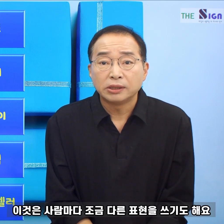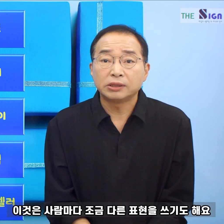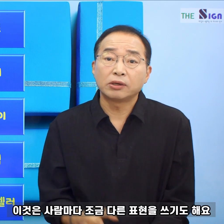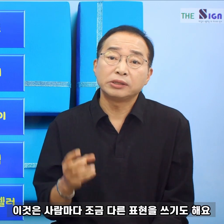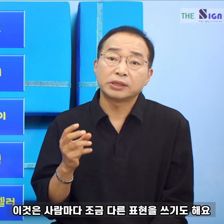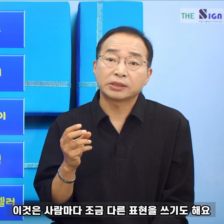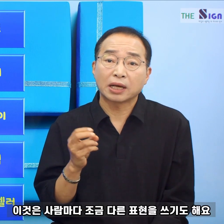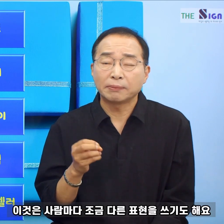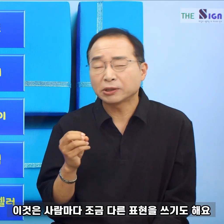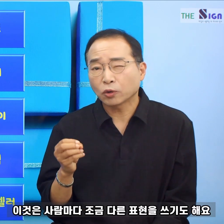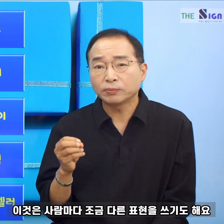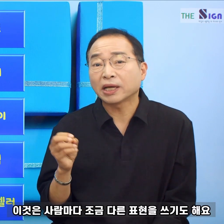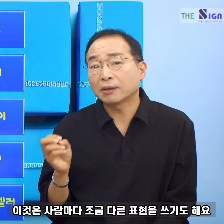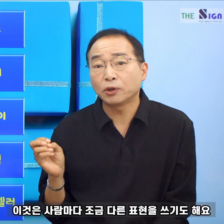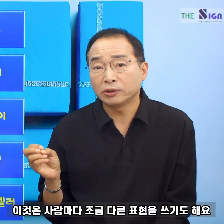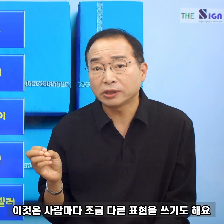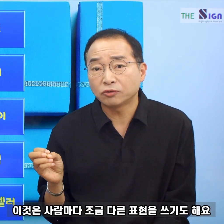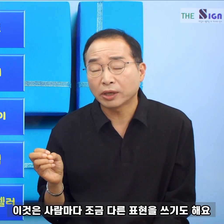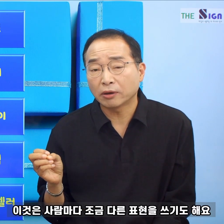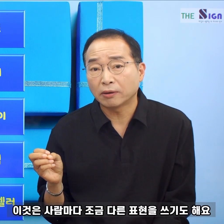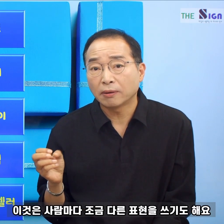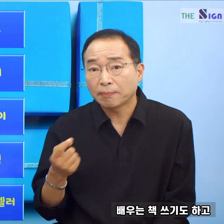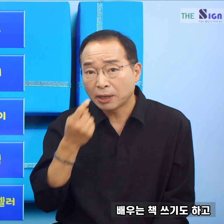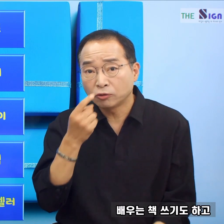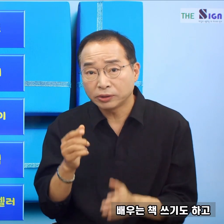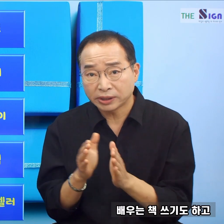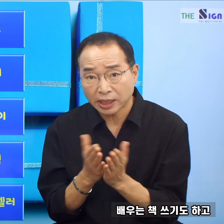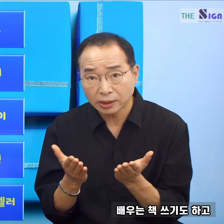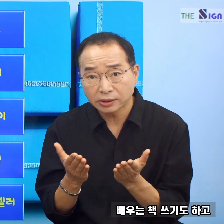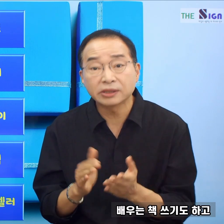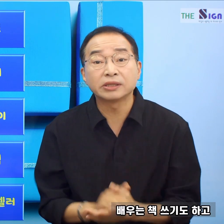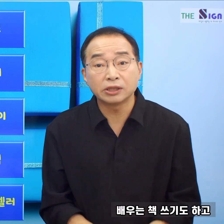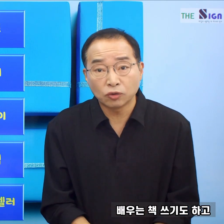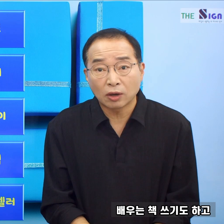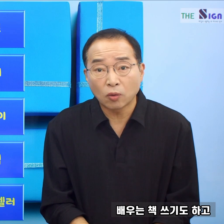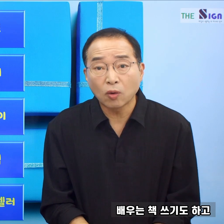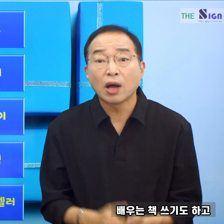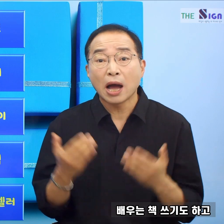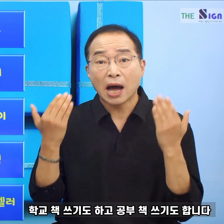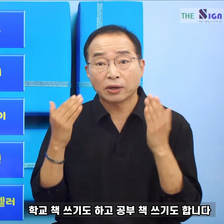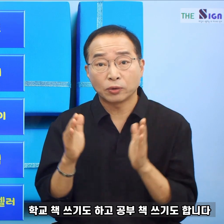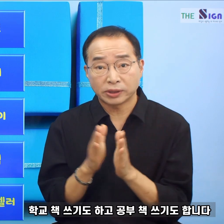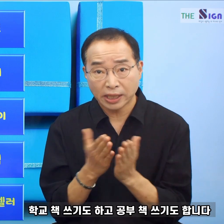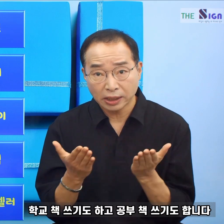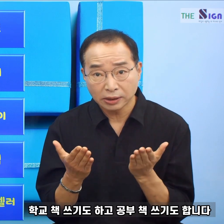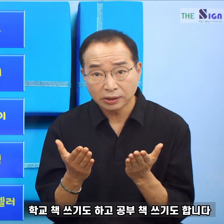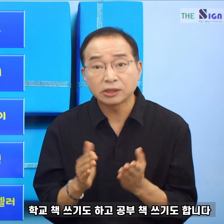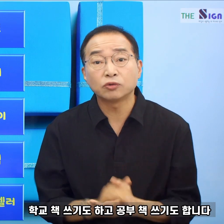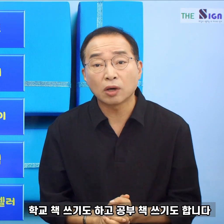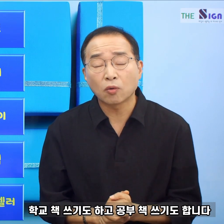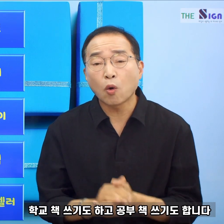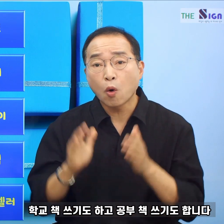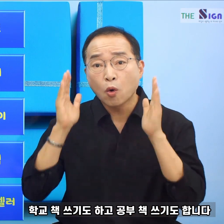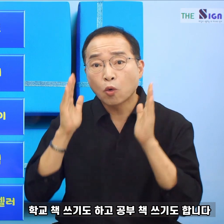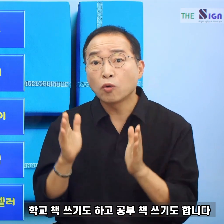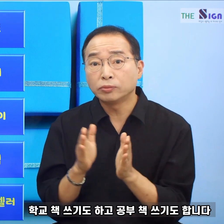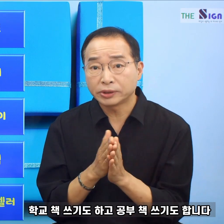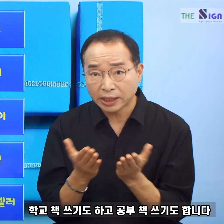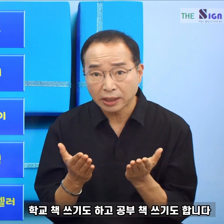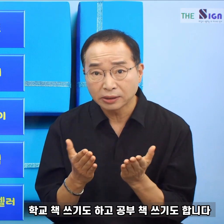이거는 이제 사람마다 조금 다른 표현을 쓰기도 해요. 배우는 책 쓰기도 하고, 학교책 쓰기도 하고, 공부책